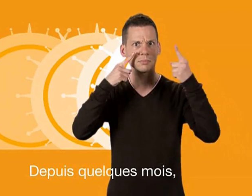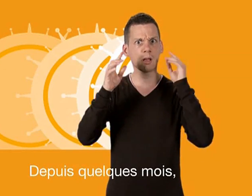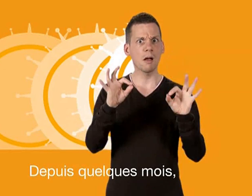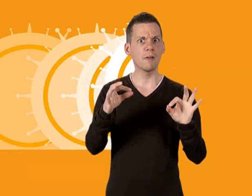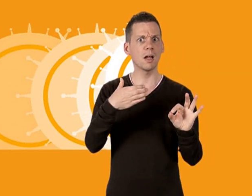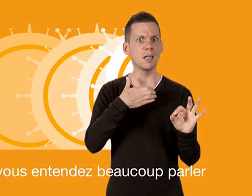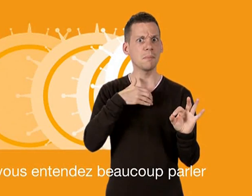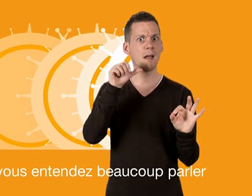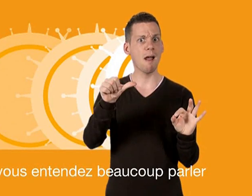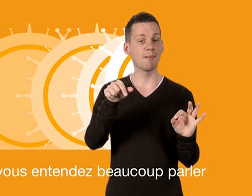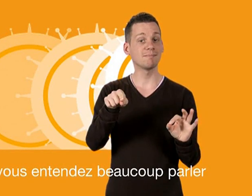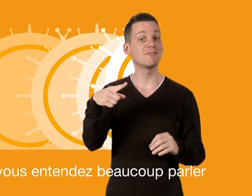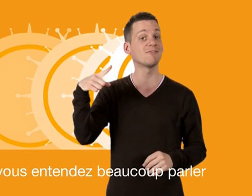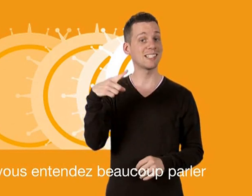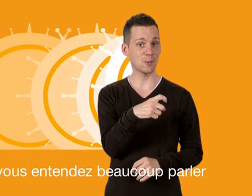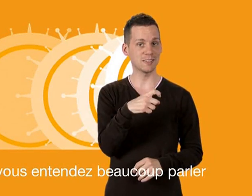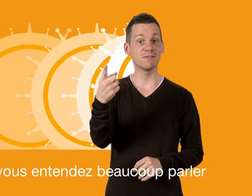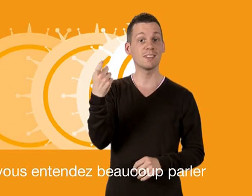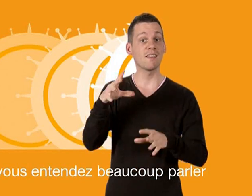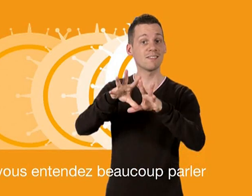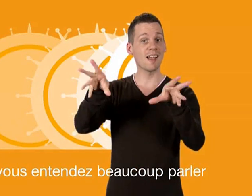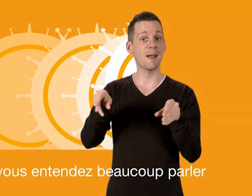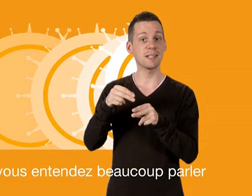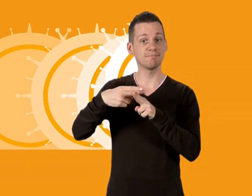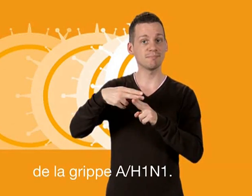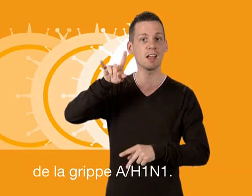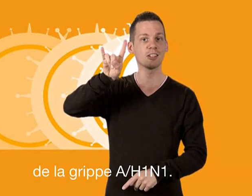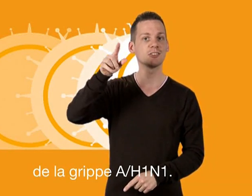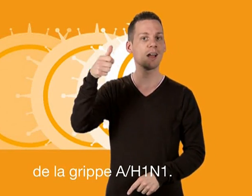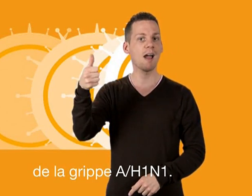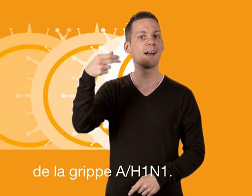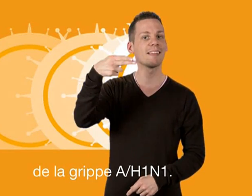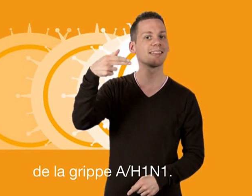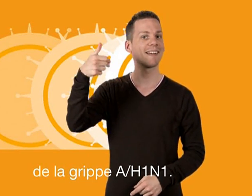Depuis quelques mois, vous entendez beaucoup parler de la grippe A, H1N1.